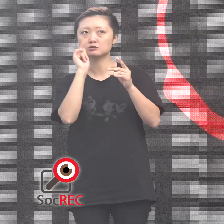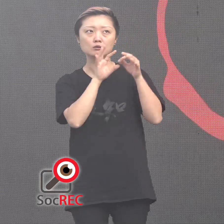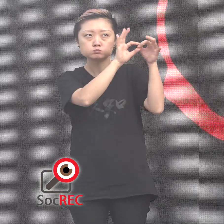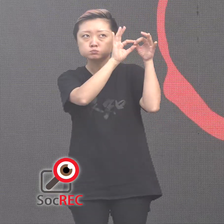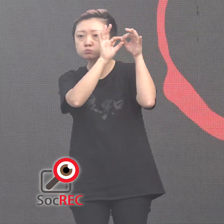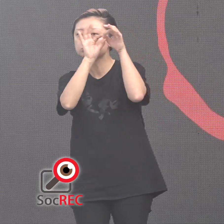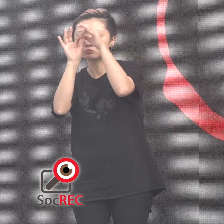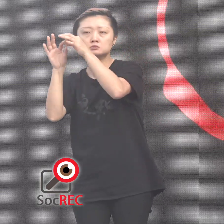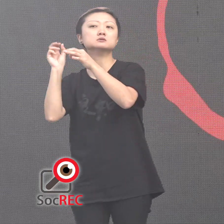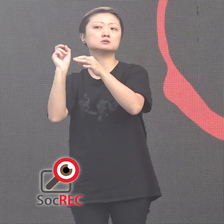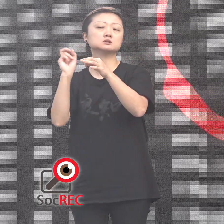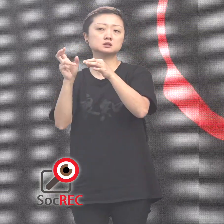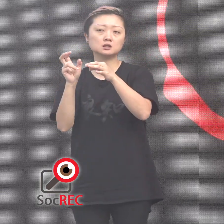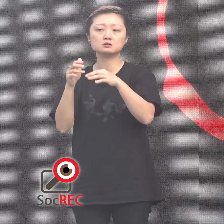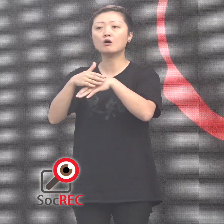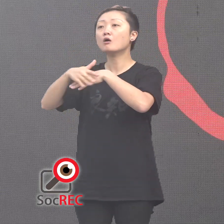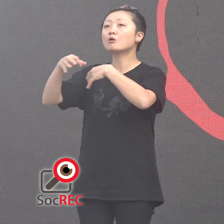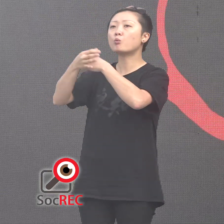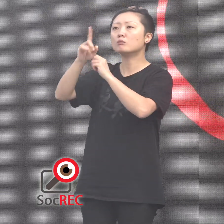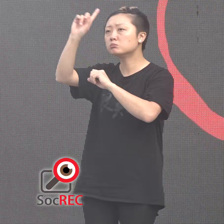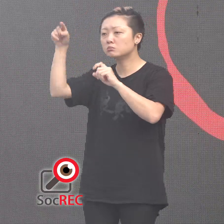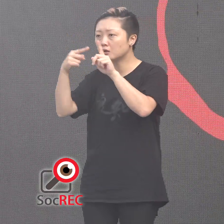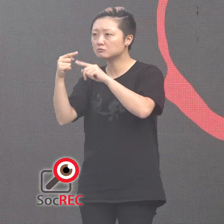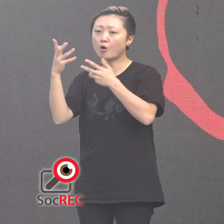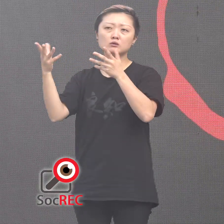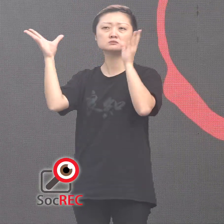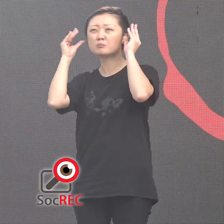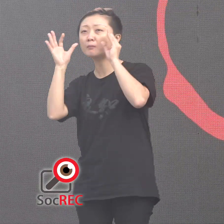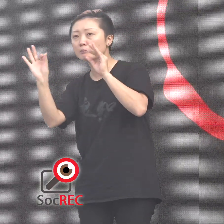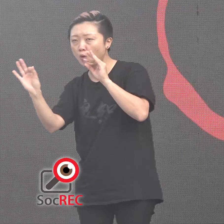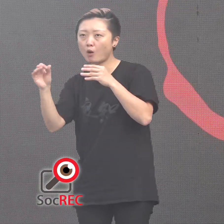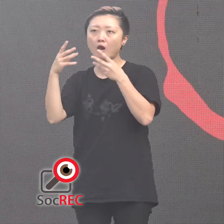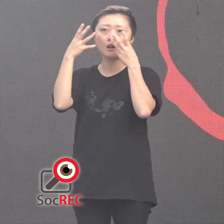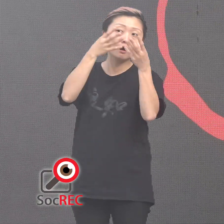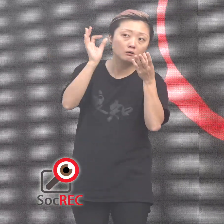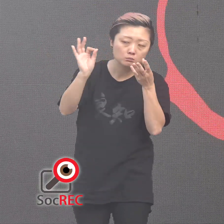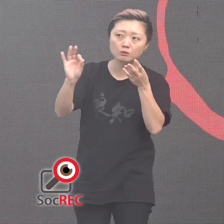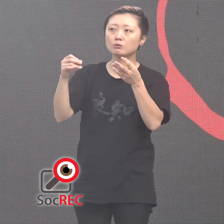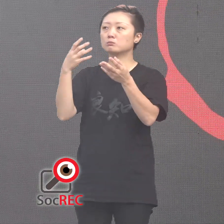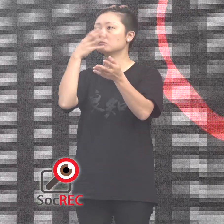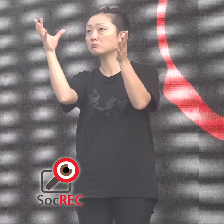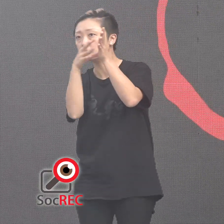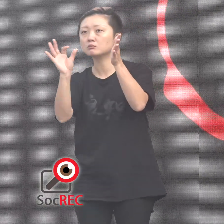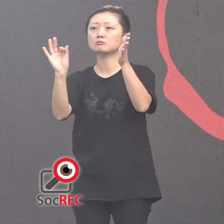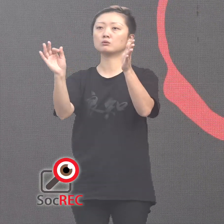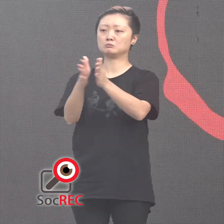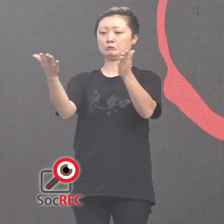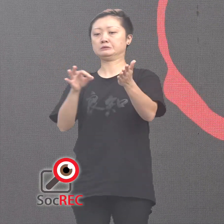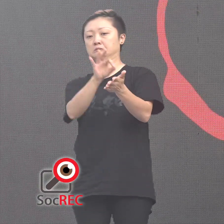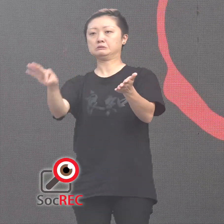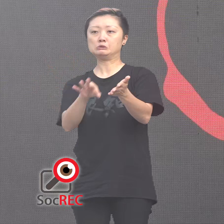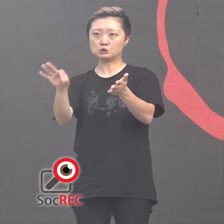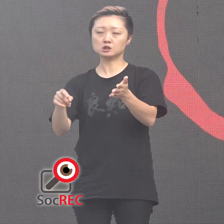友，是講返一些他們媒體未必有報導的關於我們香港人所面對的痛